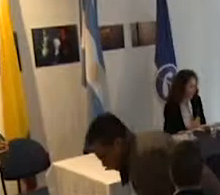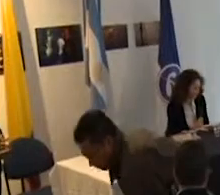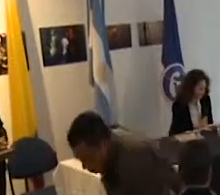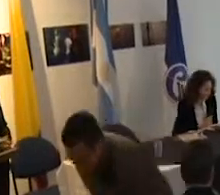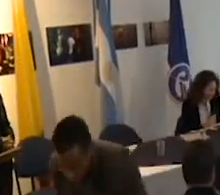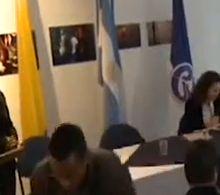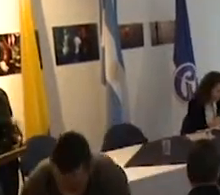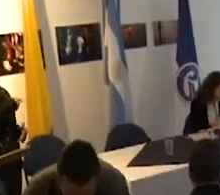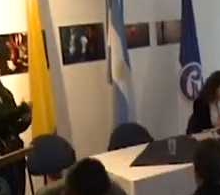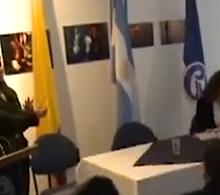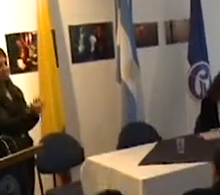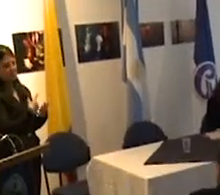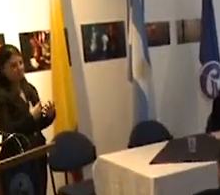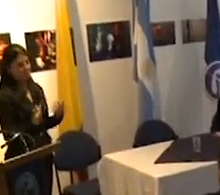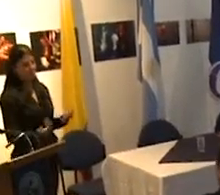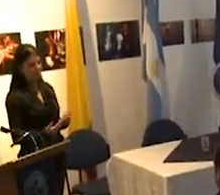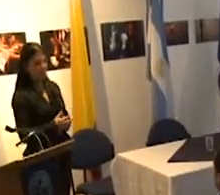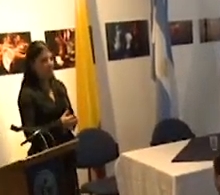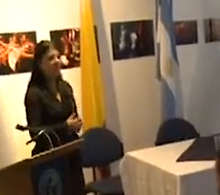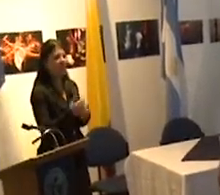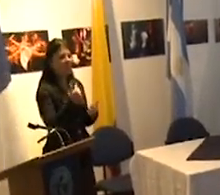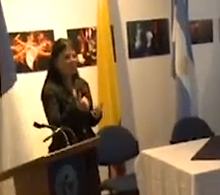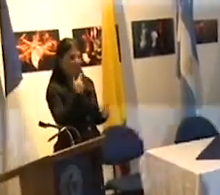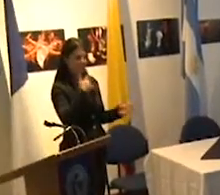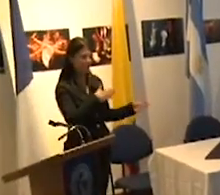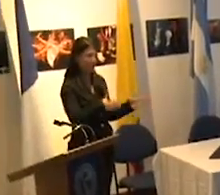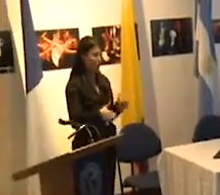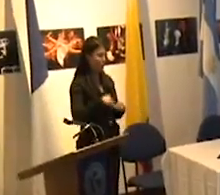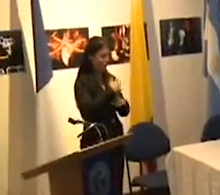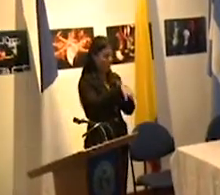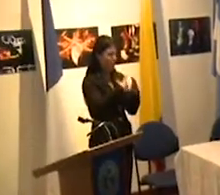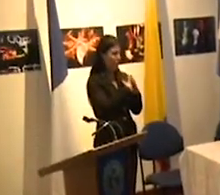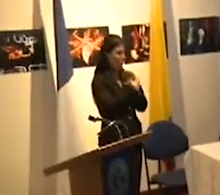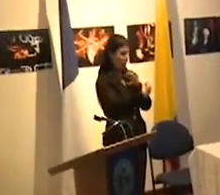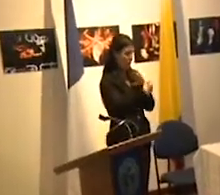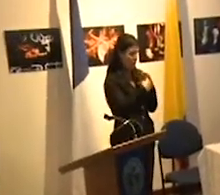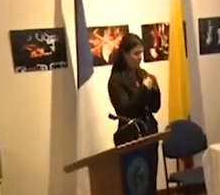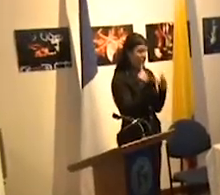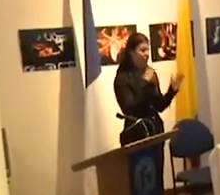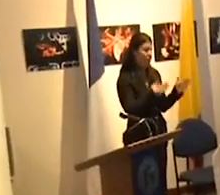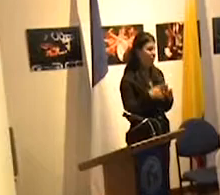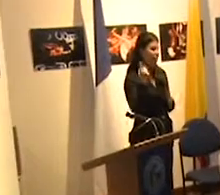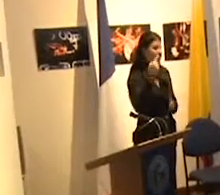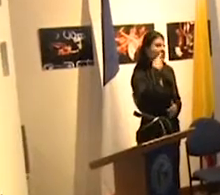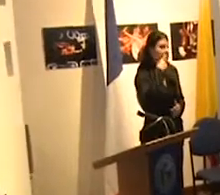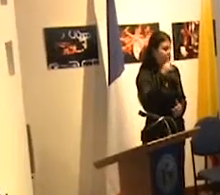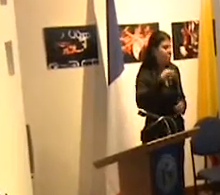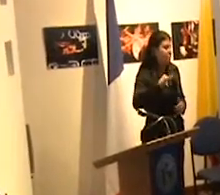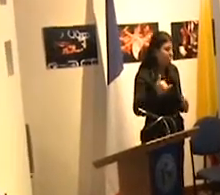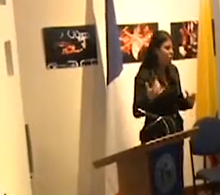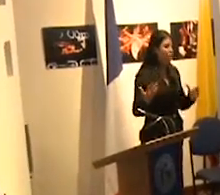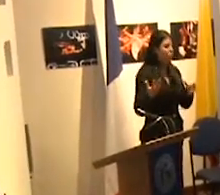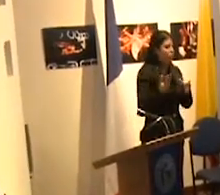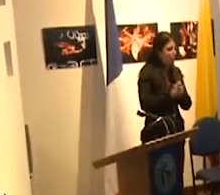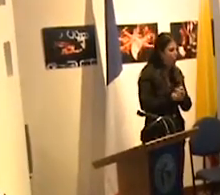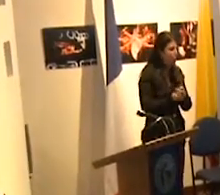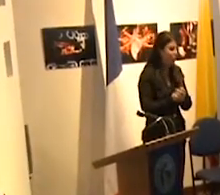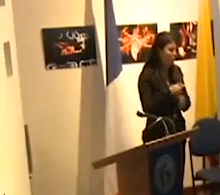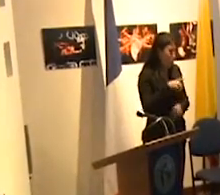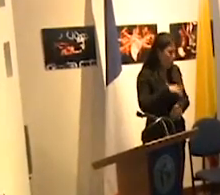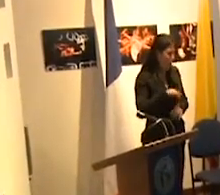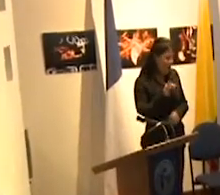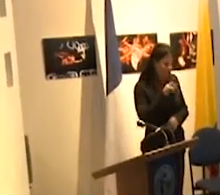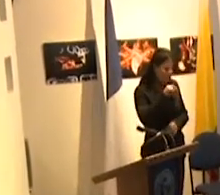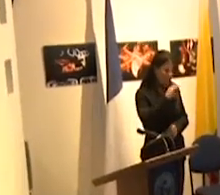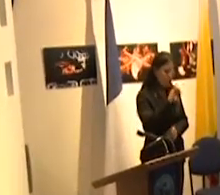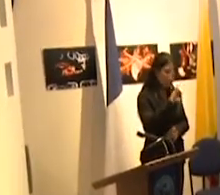preguntas el actual discurso neoliberal parece hablar de inclusión o ser